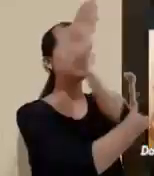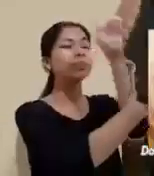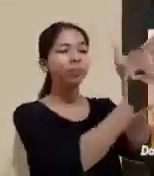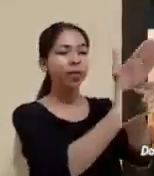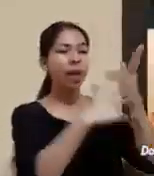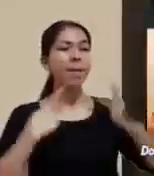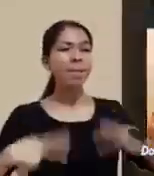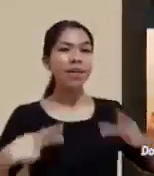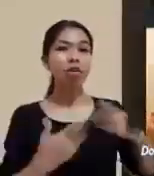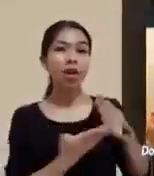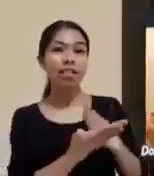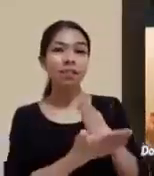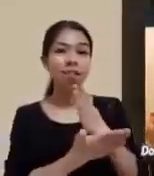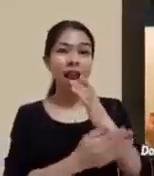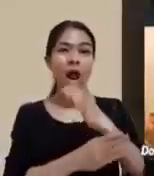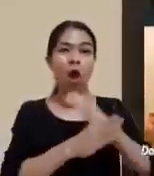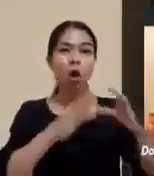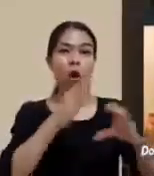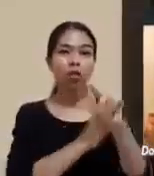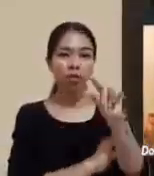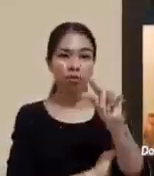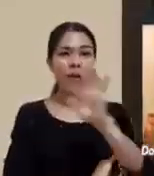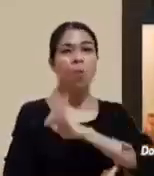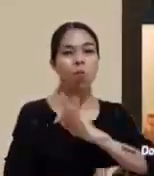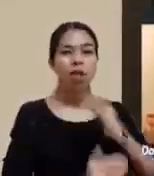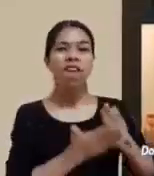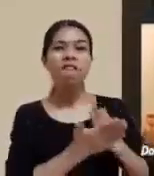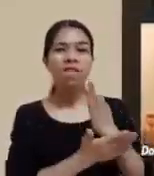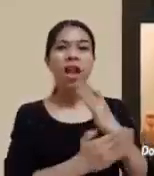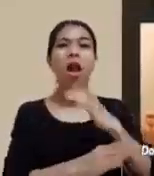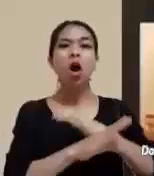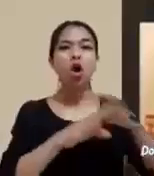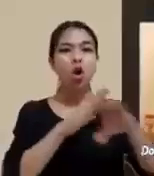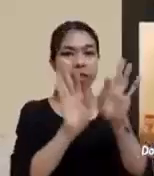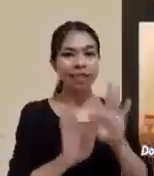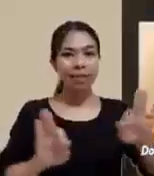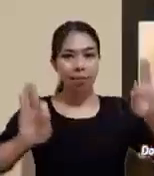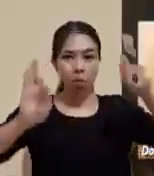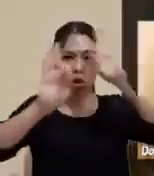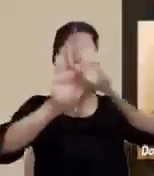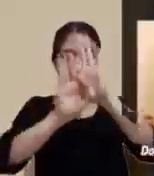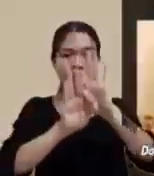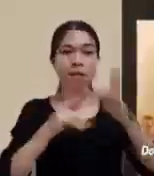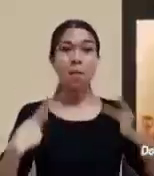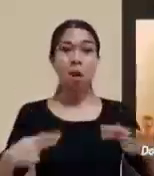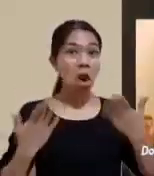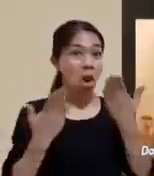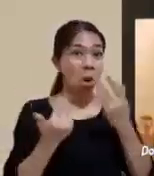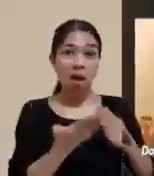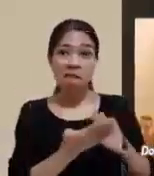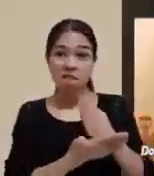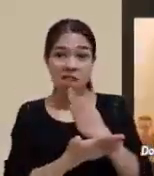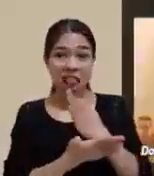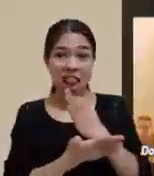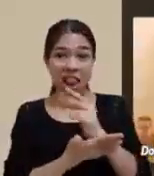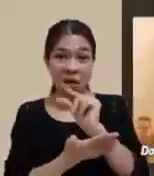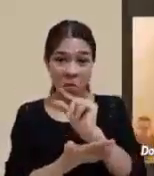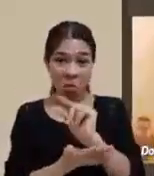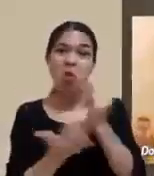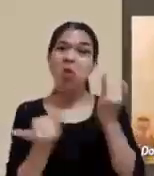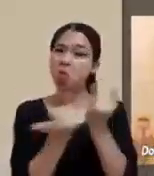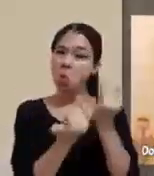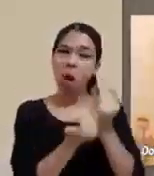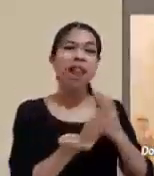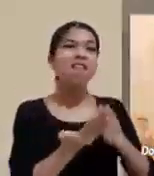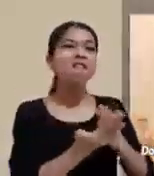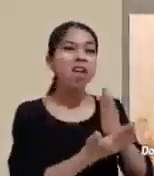El que es fiel en las cosas pequeñas también es fiel en las grandes, y el que es infiel en las cosas pequeñas también es infiel